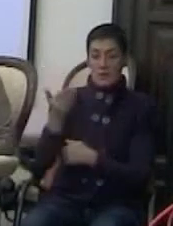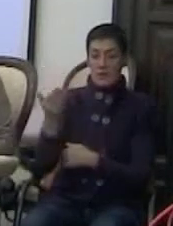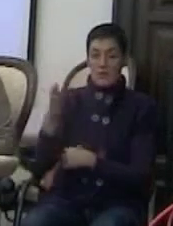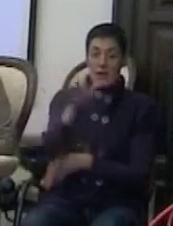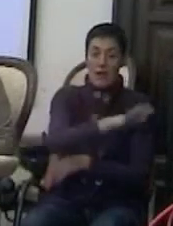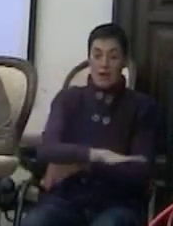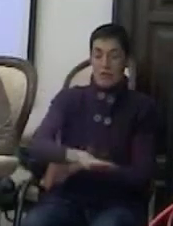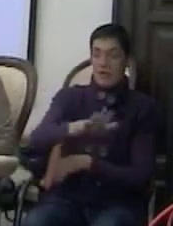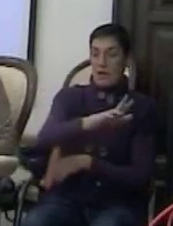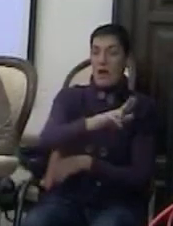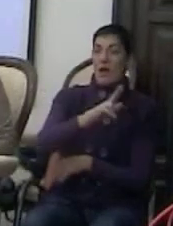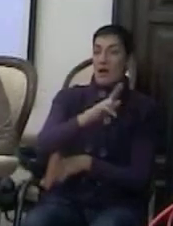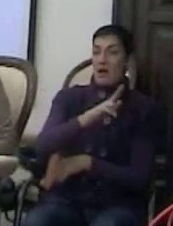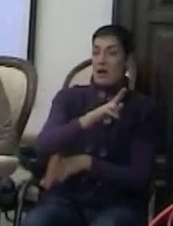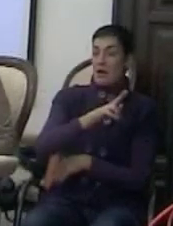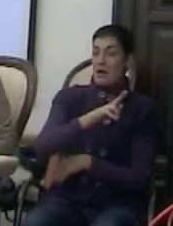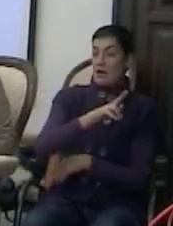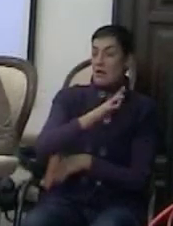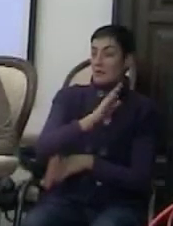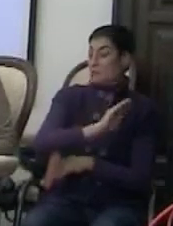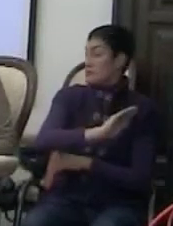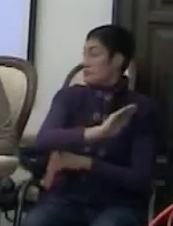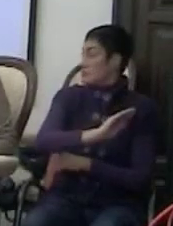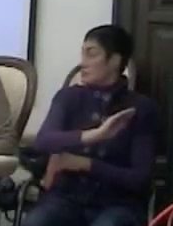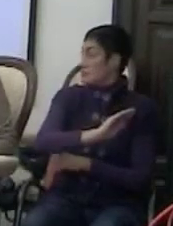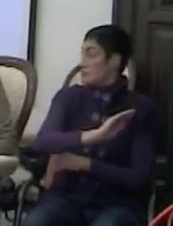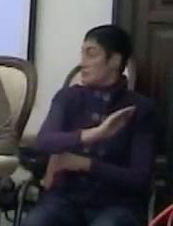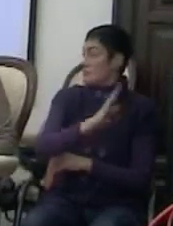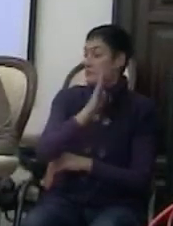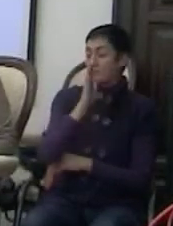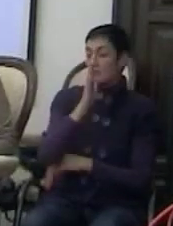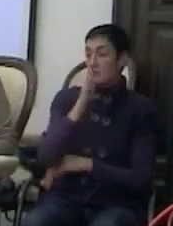Huelva. Y ahora mismo